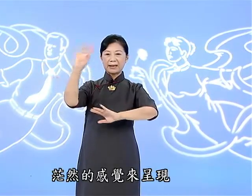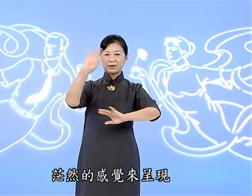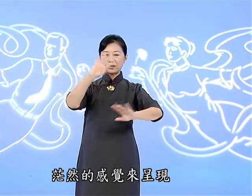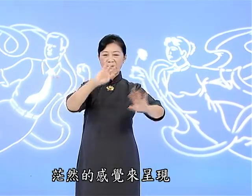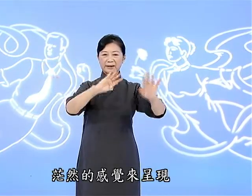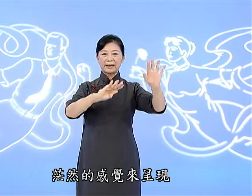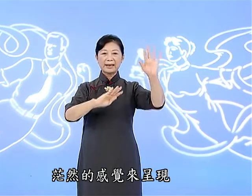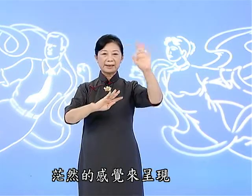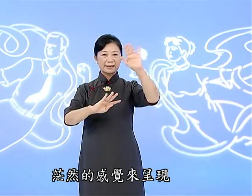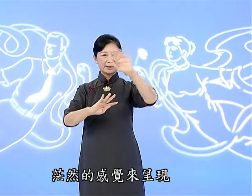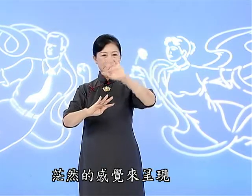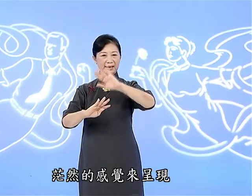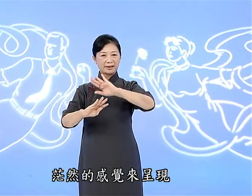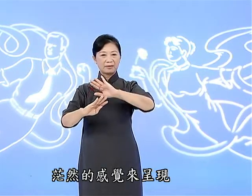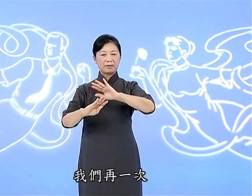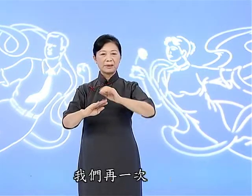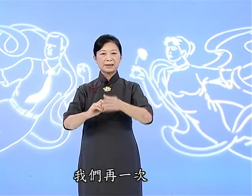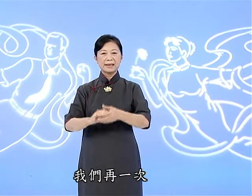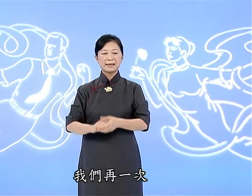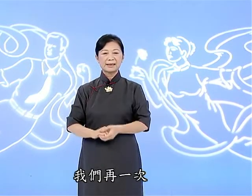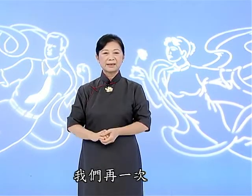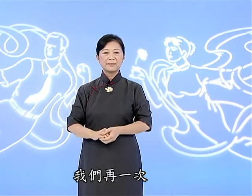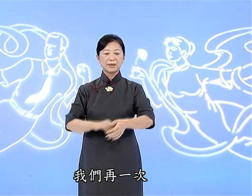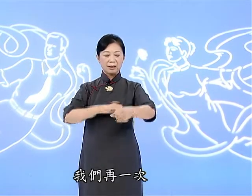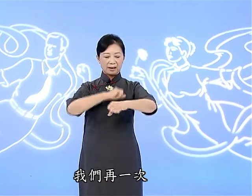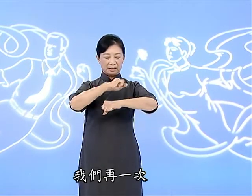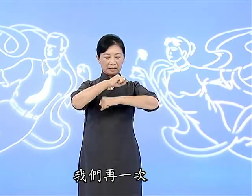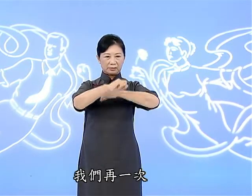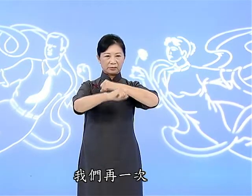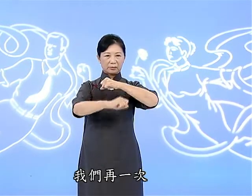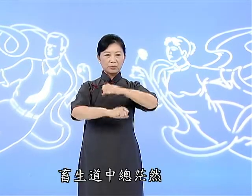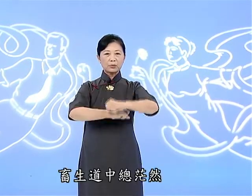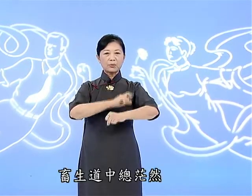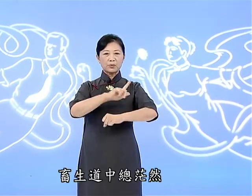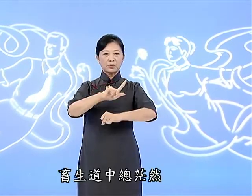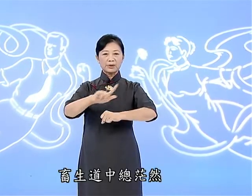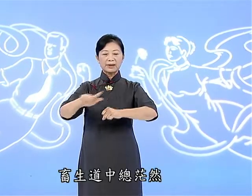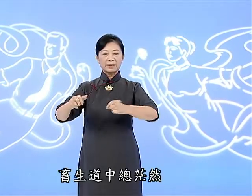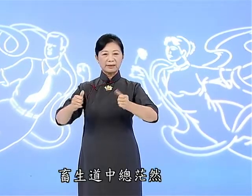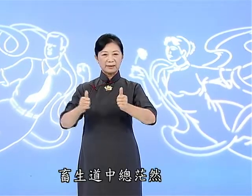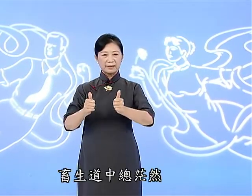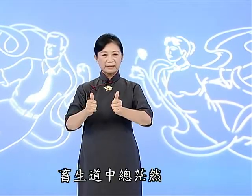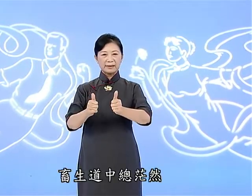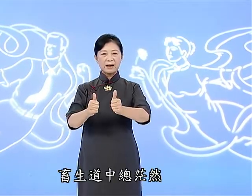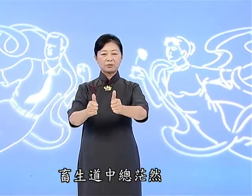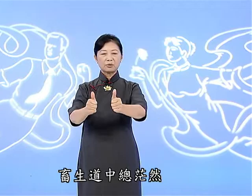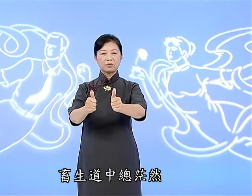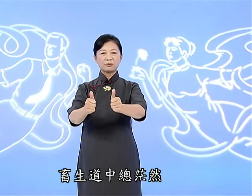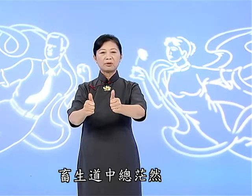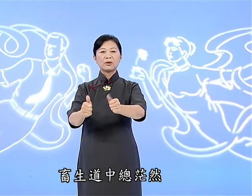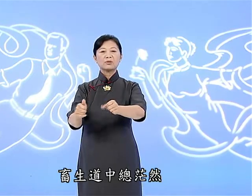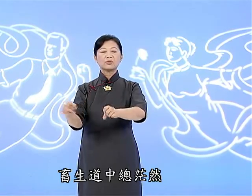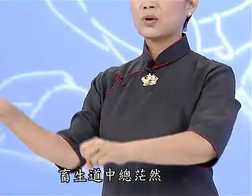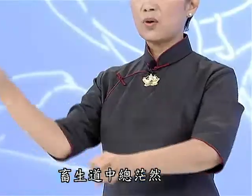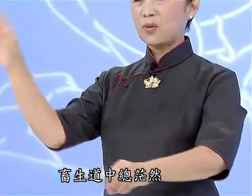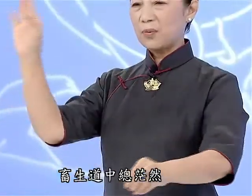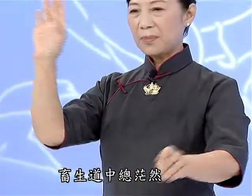觉来呈现。我们再一次，畜生道中众